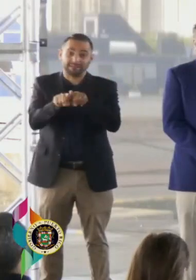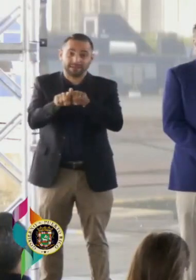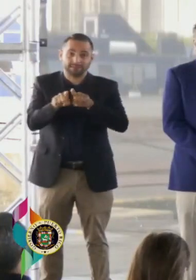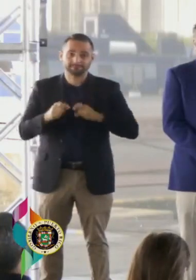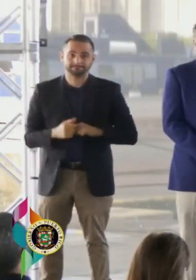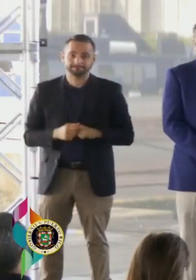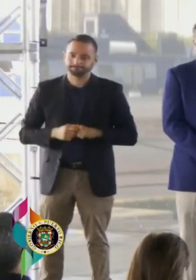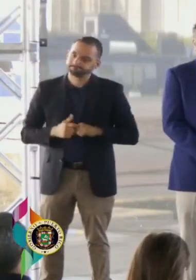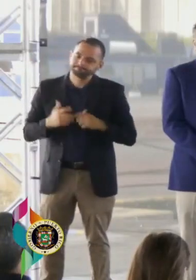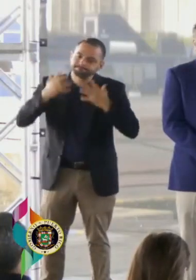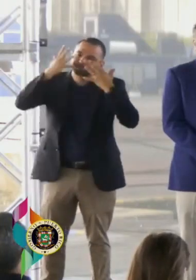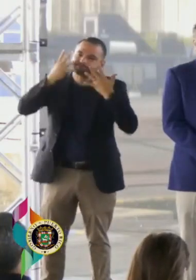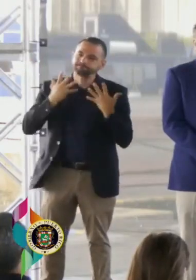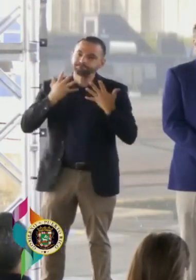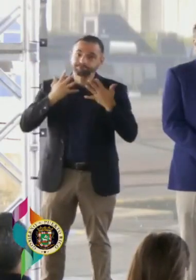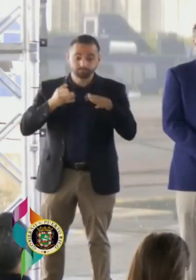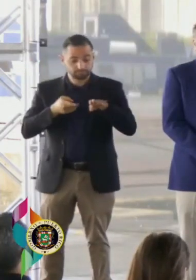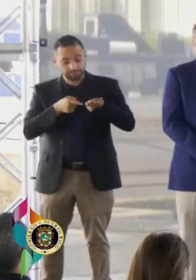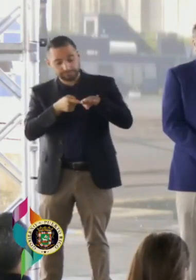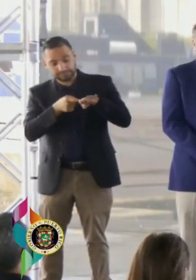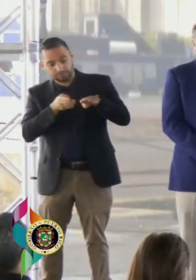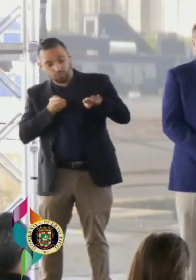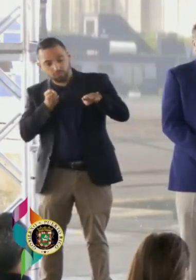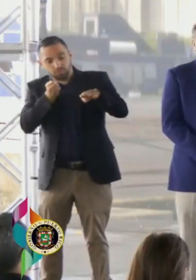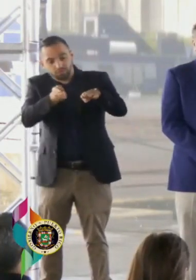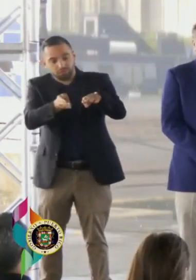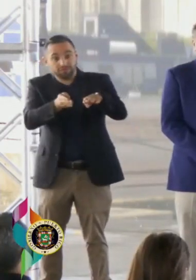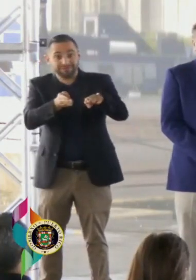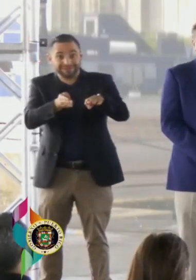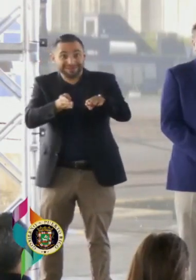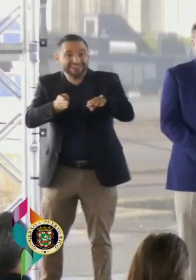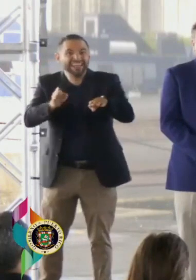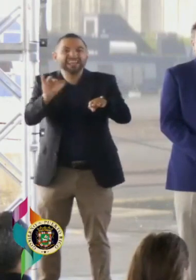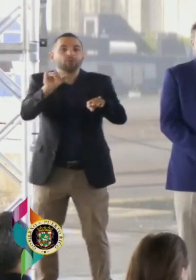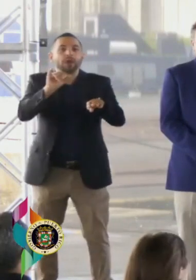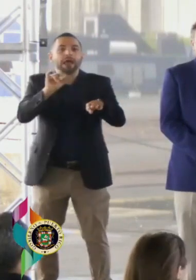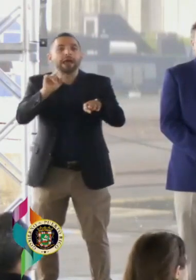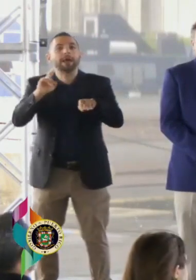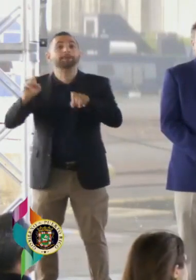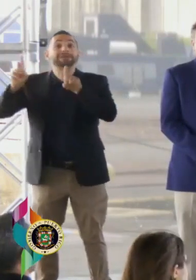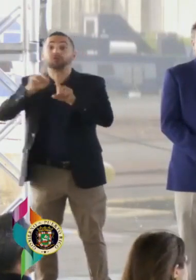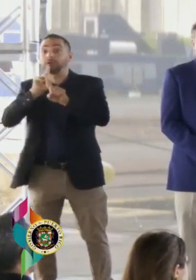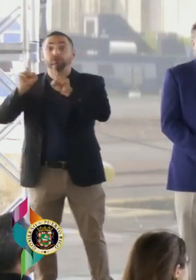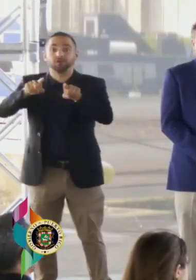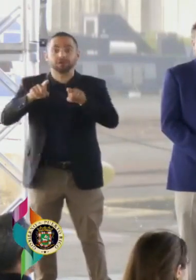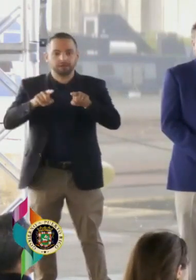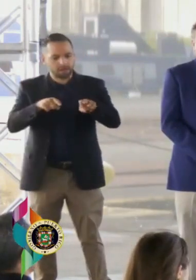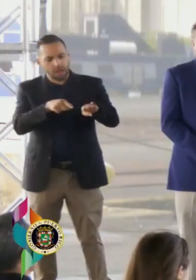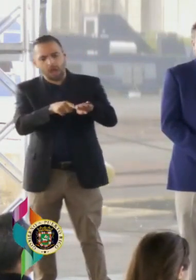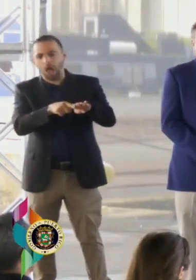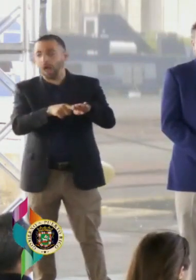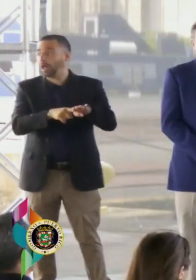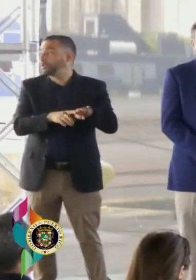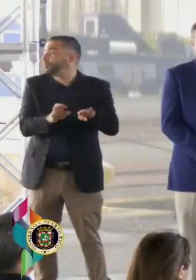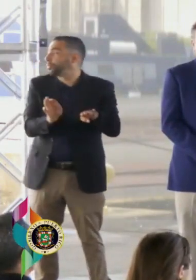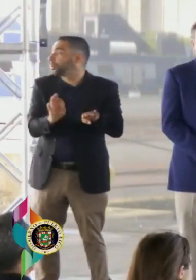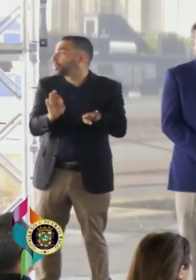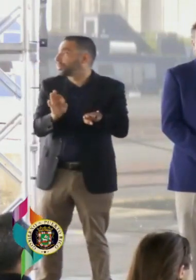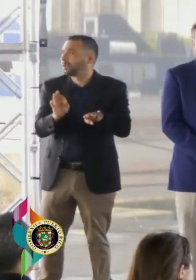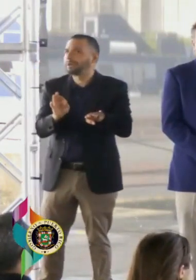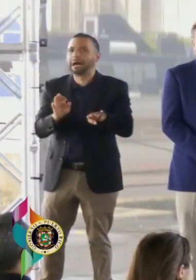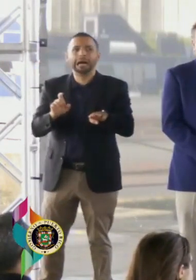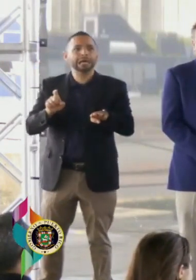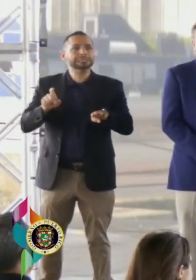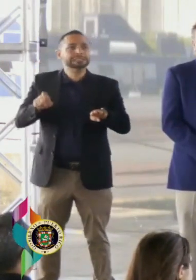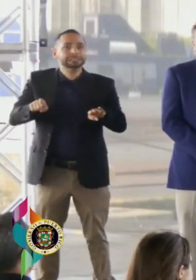desafortunadamente los muelles son muchas veces como los primeros respondedores nadie los valora hasta que los necesita Puerto